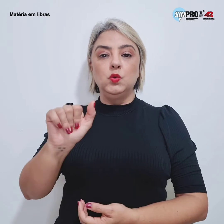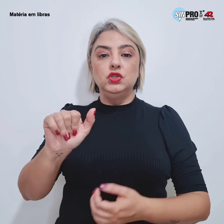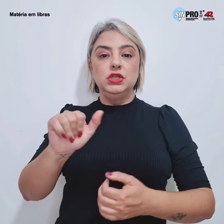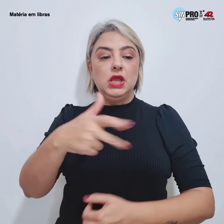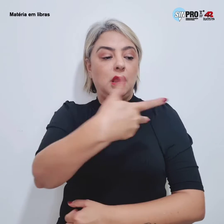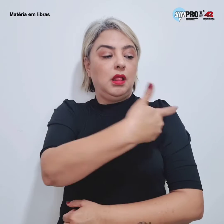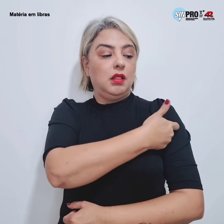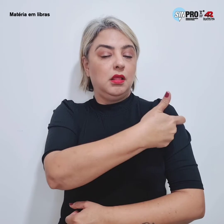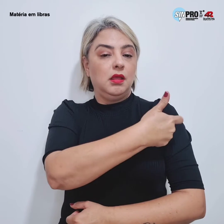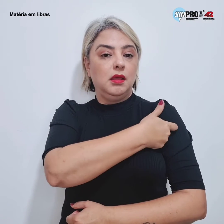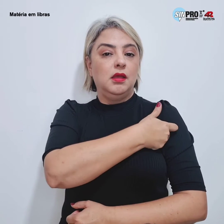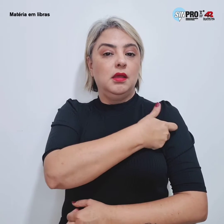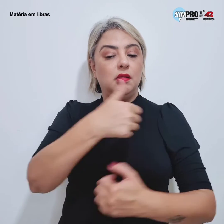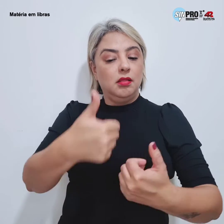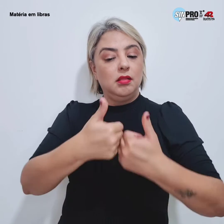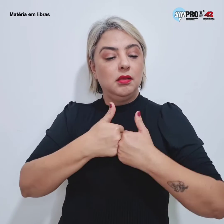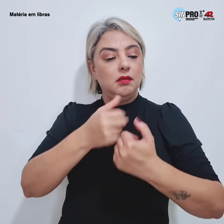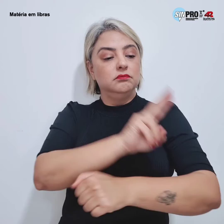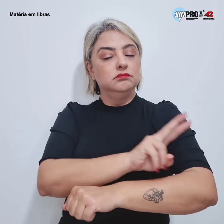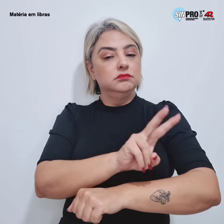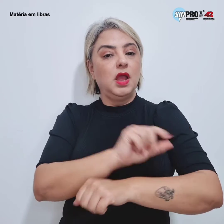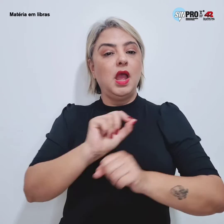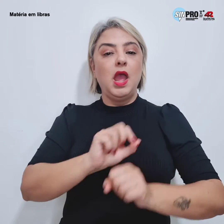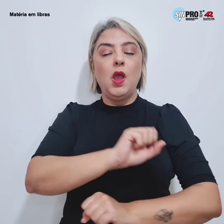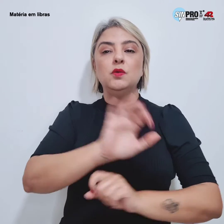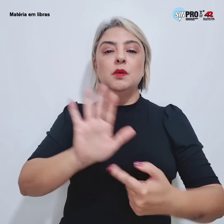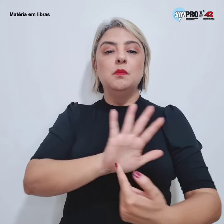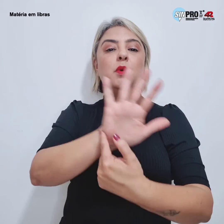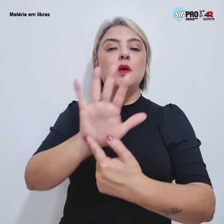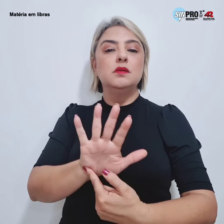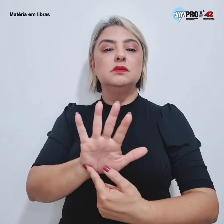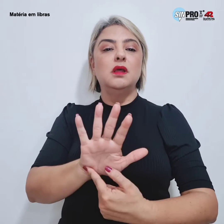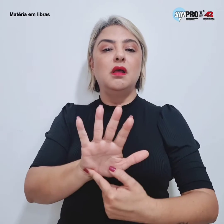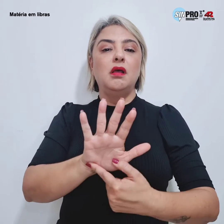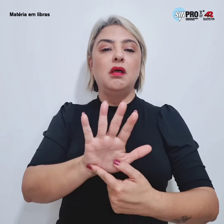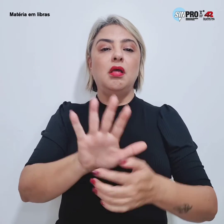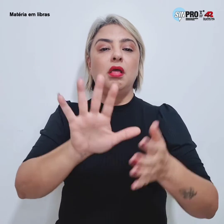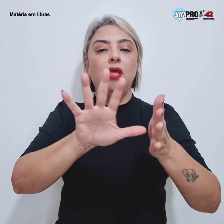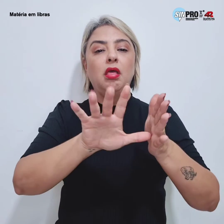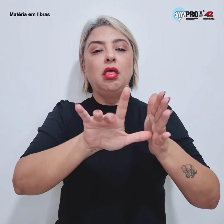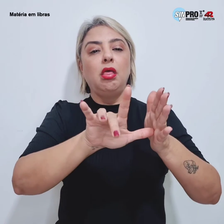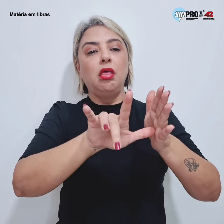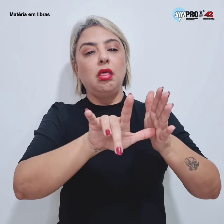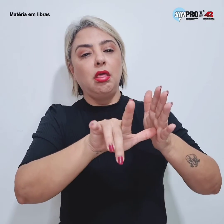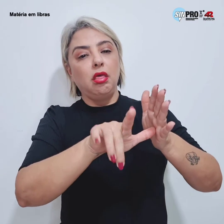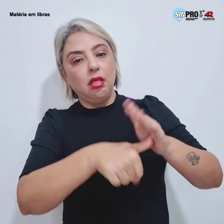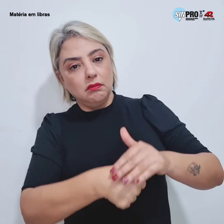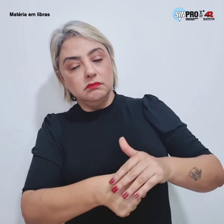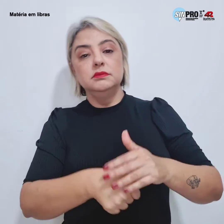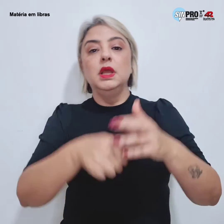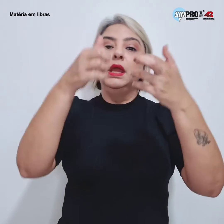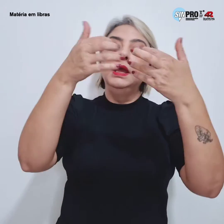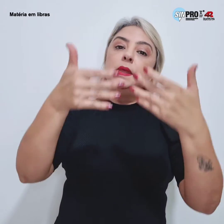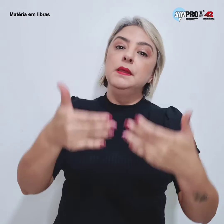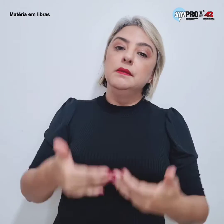O dia da imunização é, portanto, ocasião para mostrarmos a lentidão na vacinação